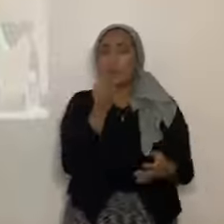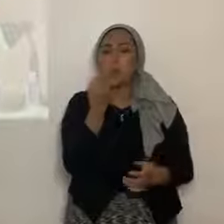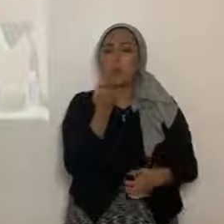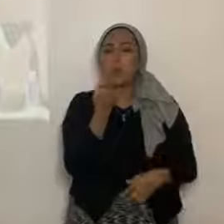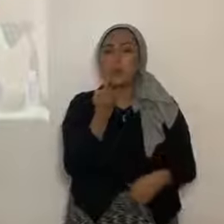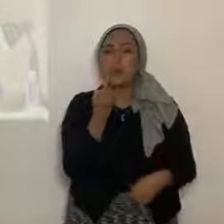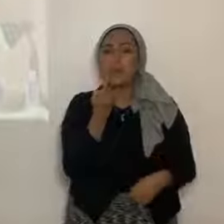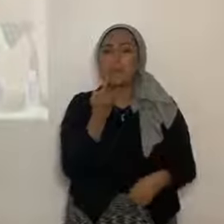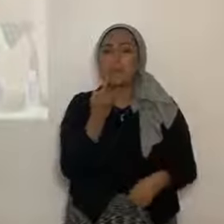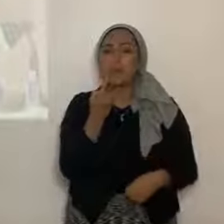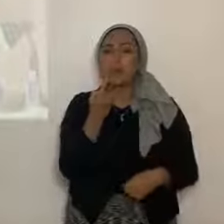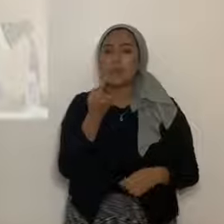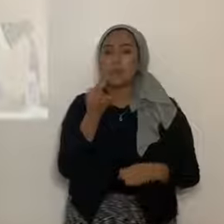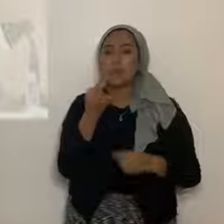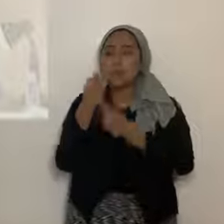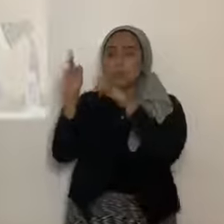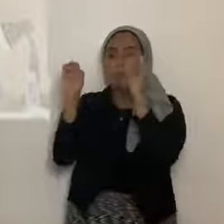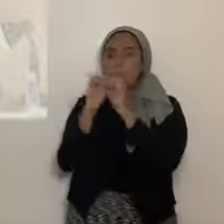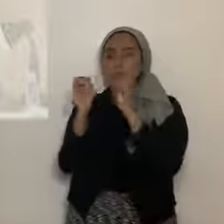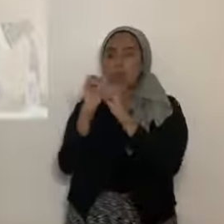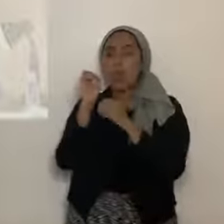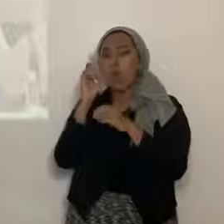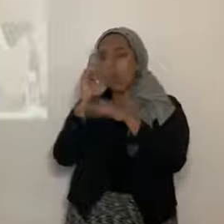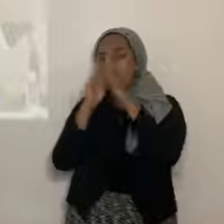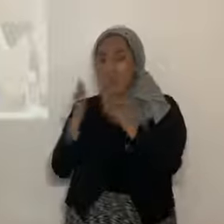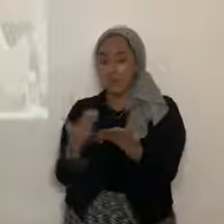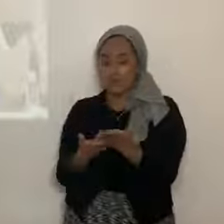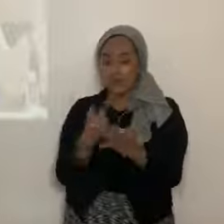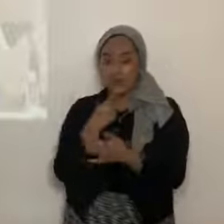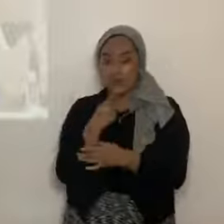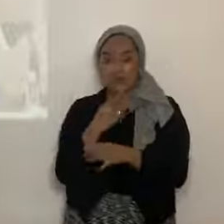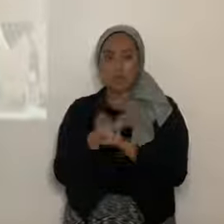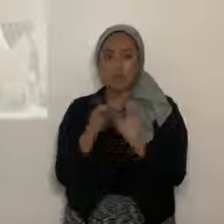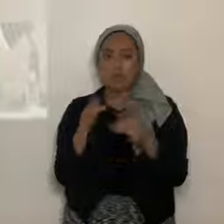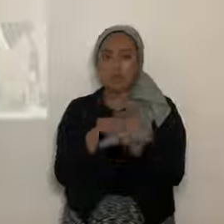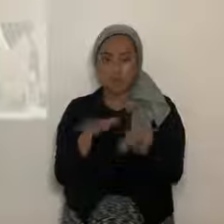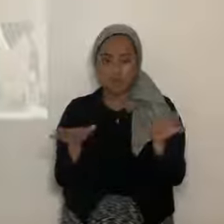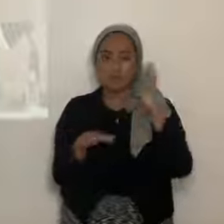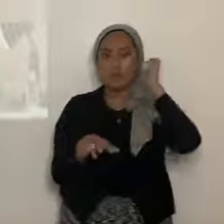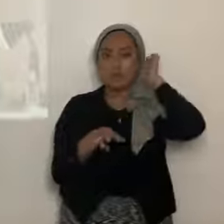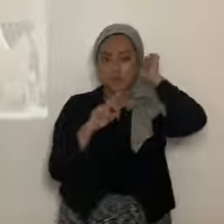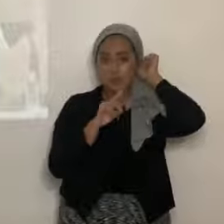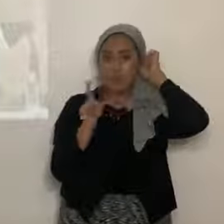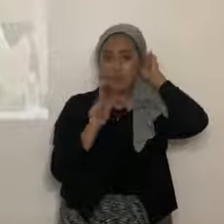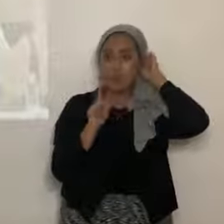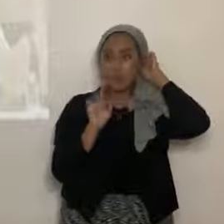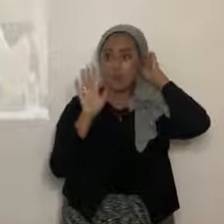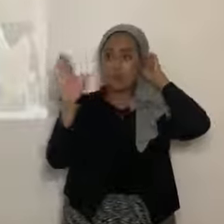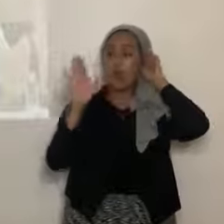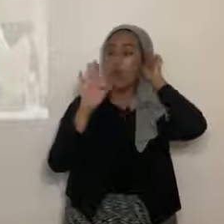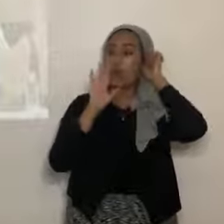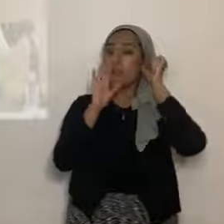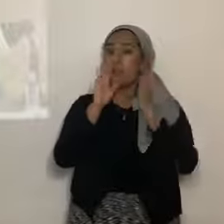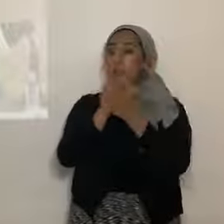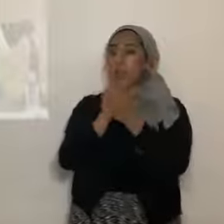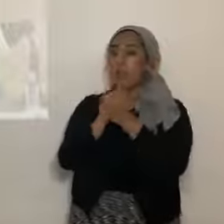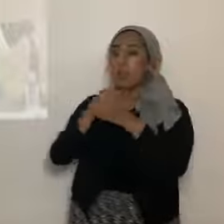hay que hablar de los ungidos y profetas. Aquí dice esto y punto. Pero la esposa de Roy es así, las hijas,